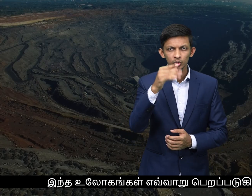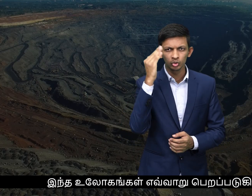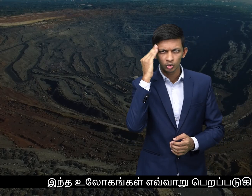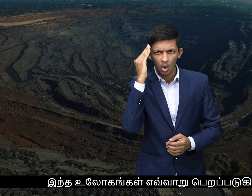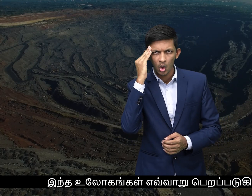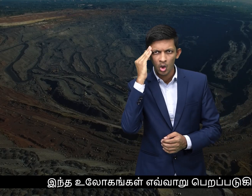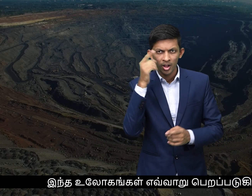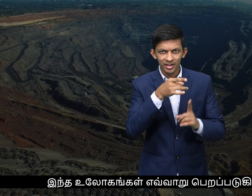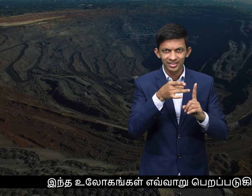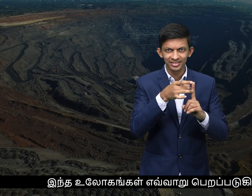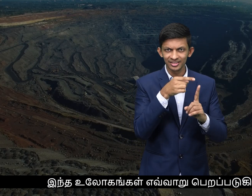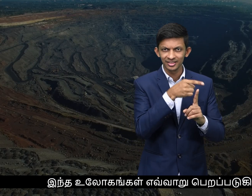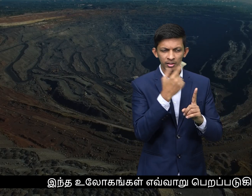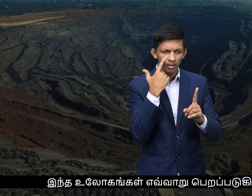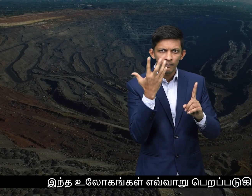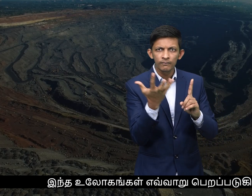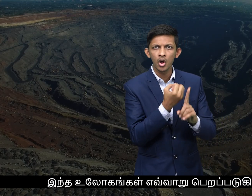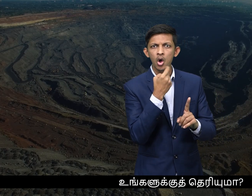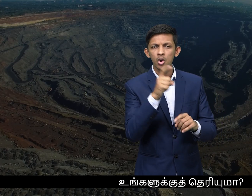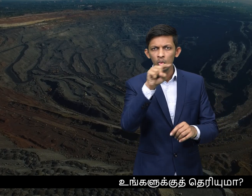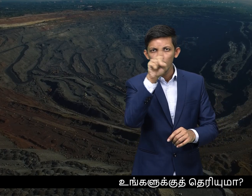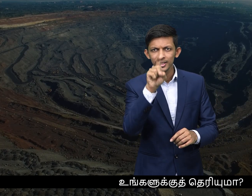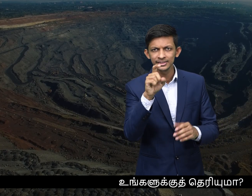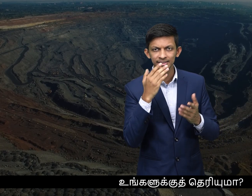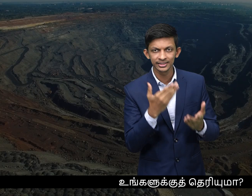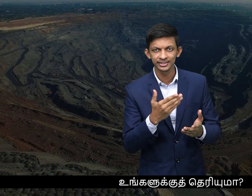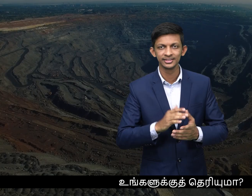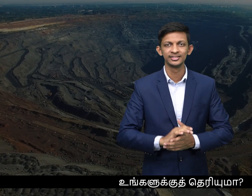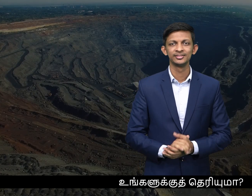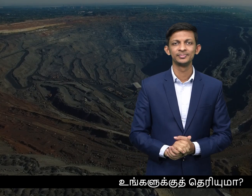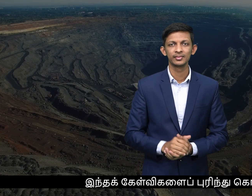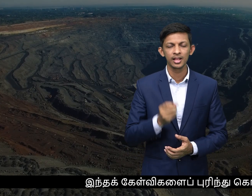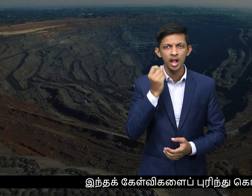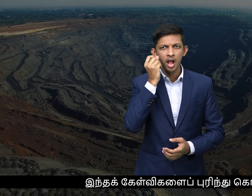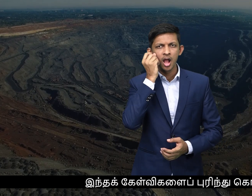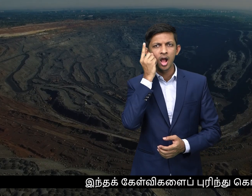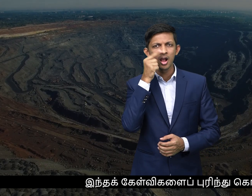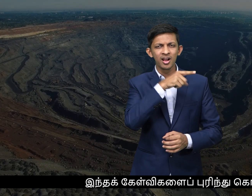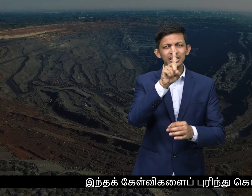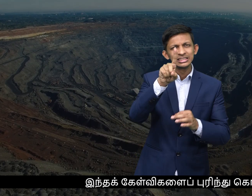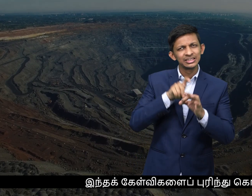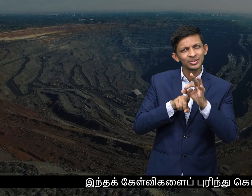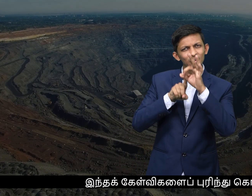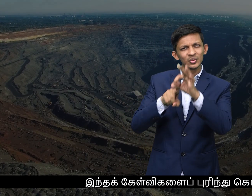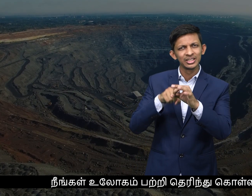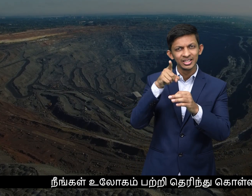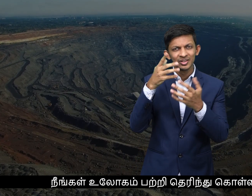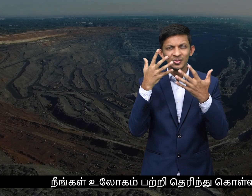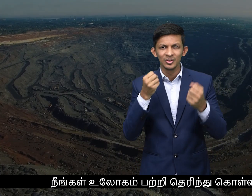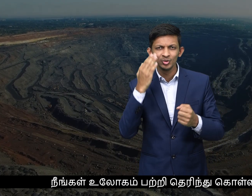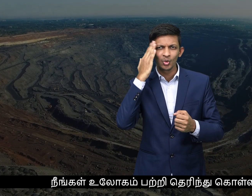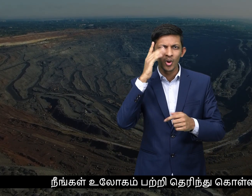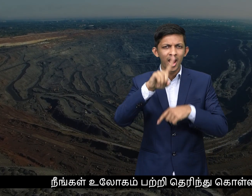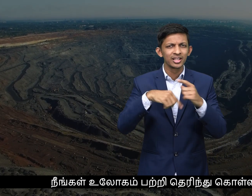இந்த உலோகங்கள் எவ்வாறு பெறப்படுகின்றன என்று உங்களுக்கு தெரியுமா? இந்த கேள்விகளை பற்றி புரிந்து கொள்ள